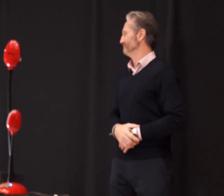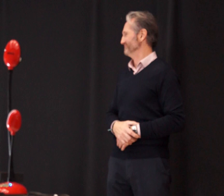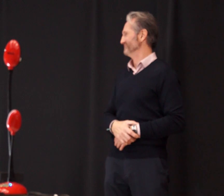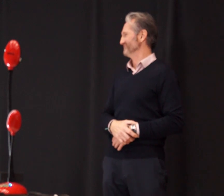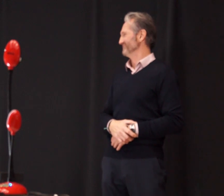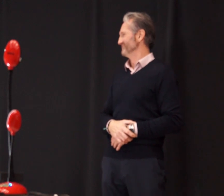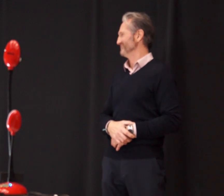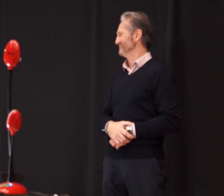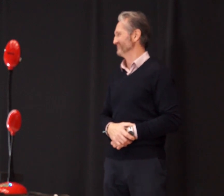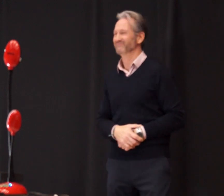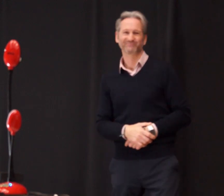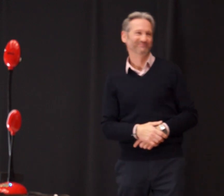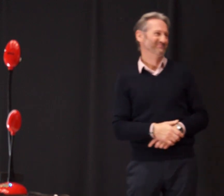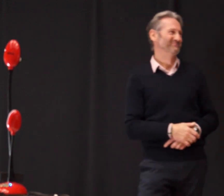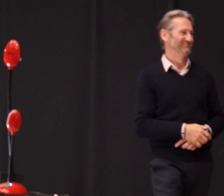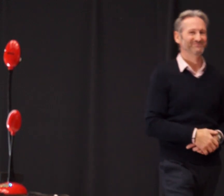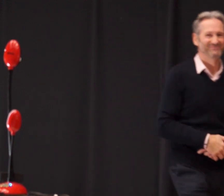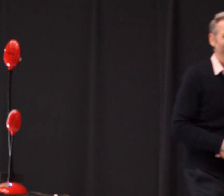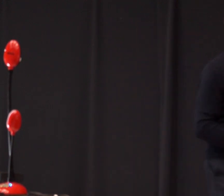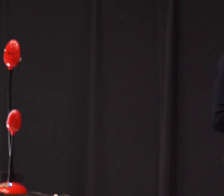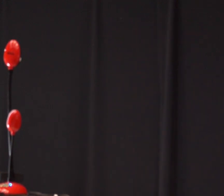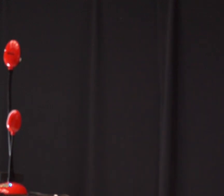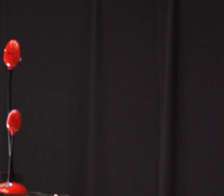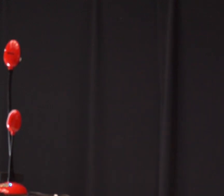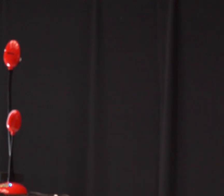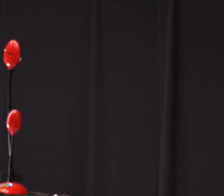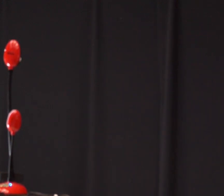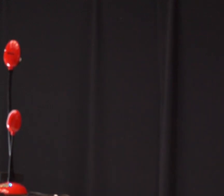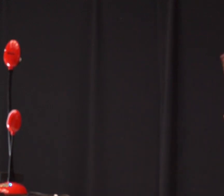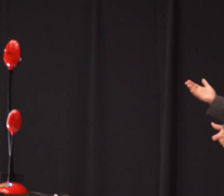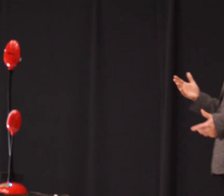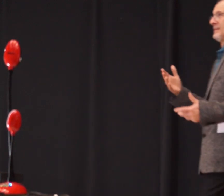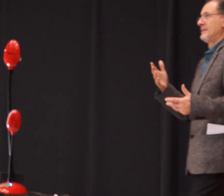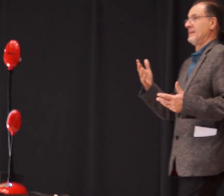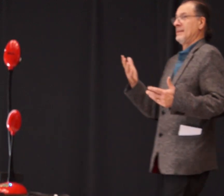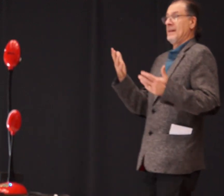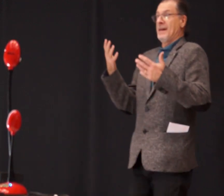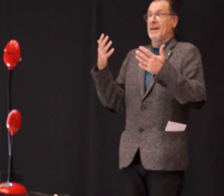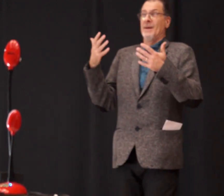cette idiomaticité existe. Et pour en revenir à la question, les supports existent. Aujourd'hui, vous n'avez